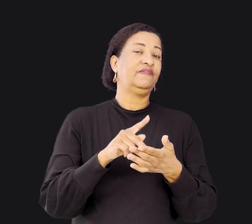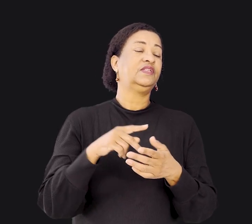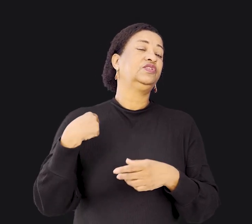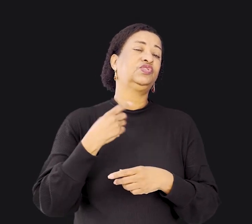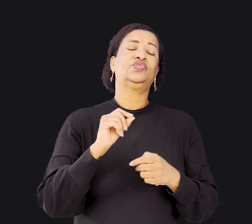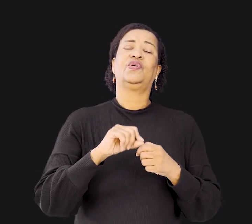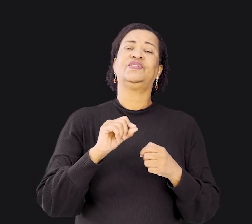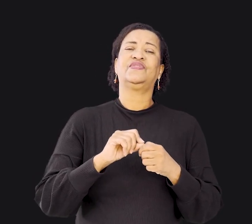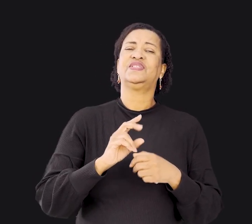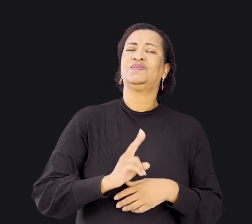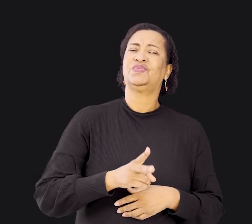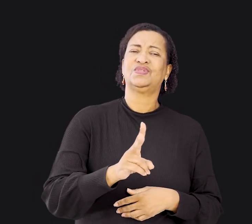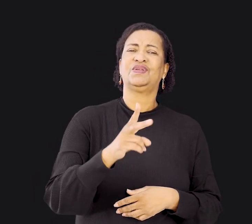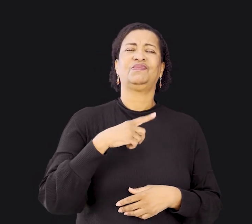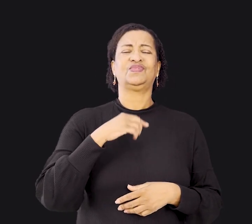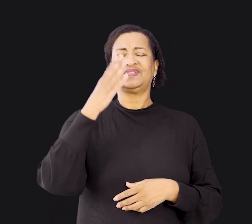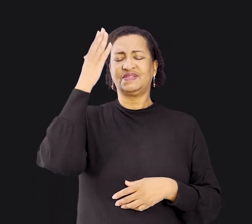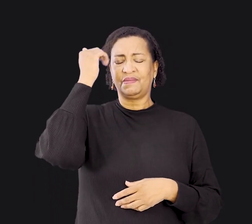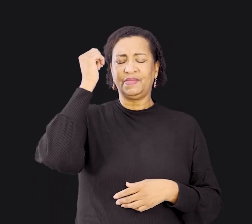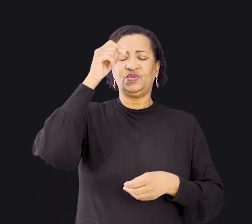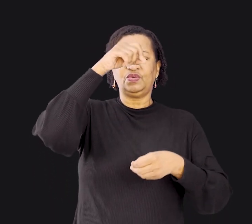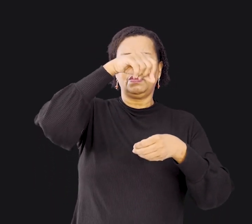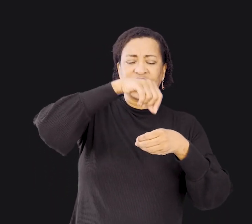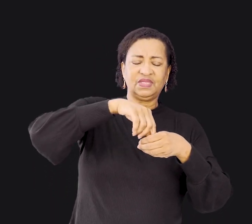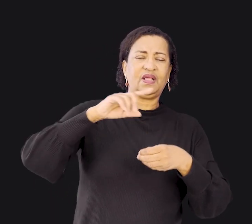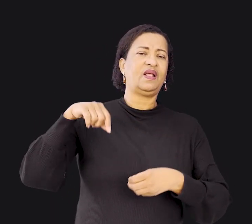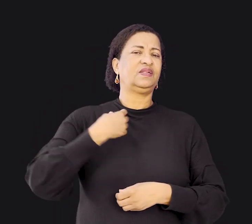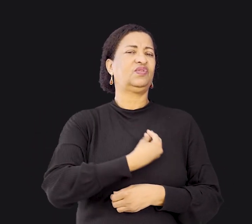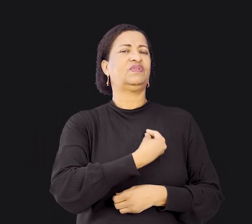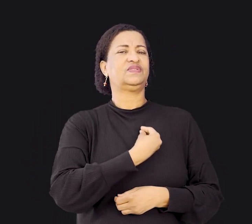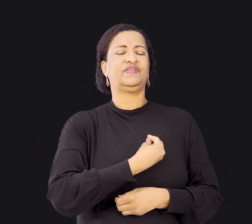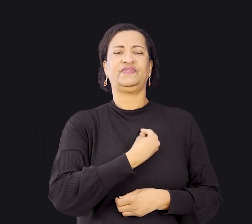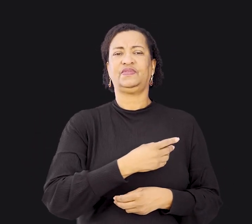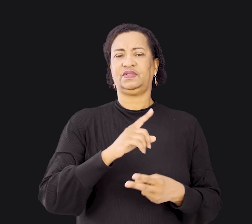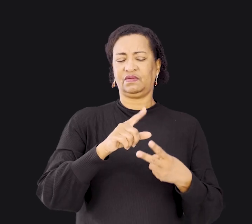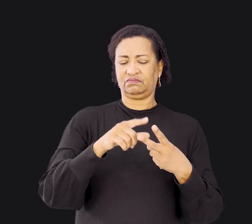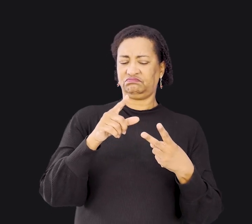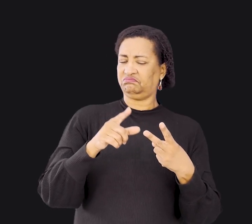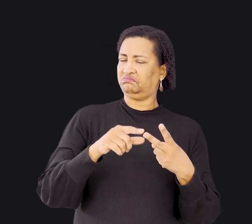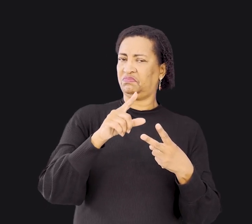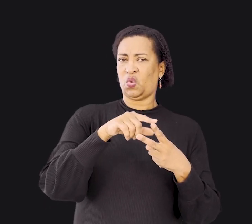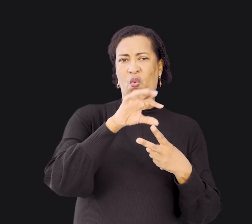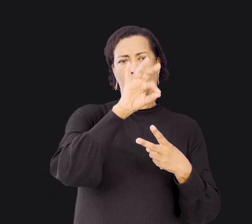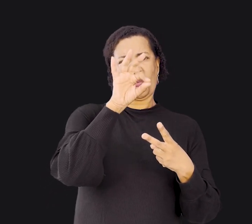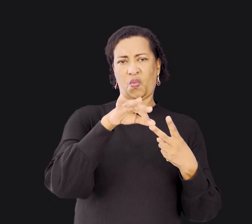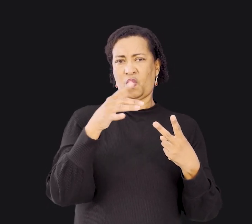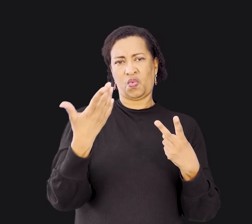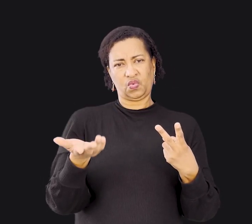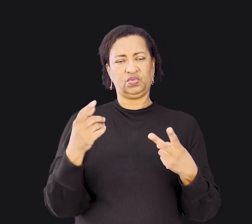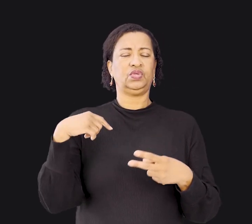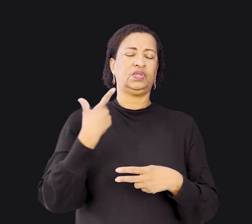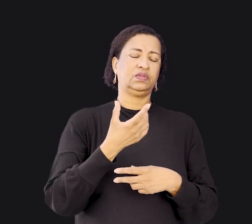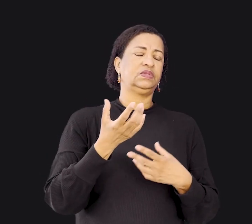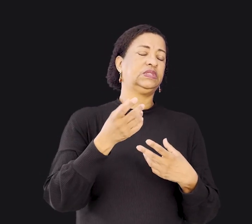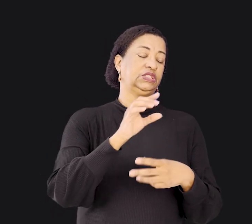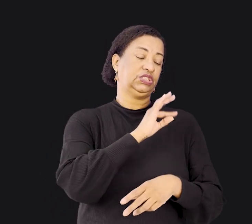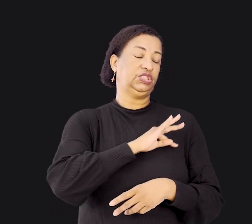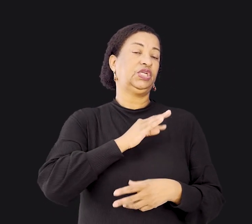tempo todo, plantamos um tipo de sabedoria ou outro. Nesse contexto, Tiago quer que entendamos quais são as fontes